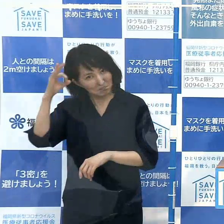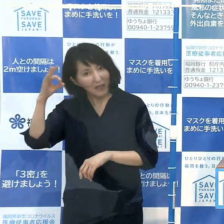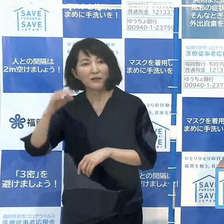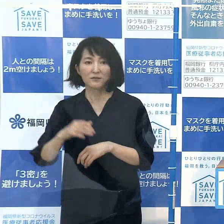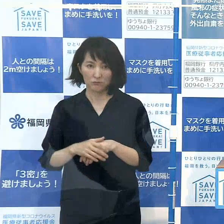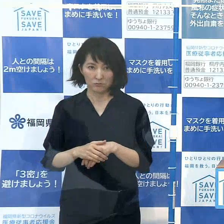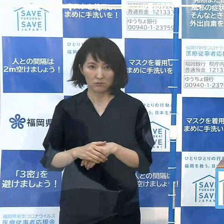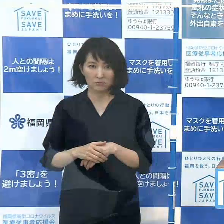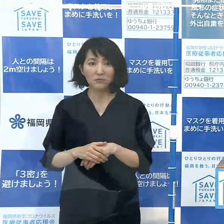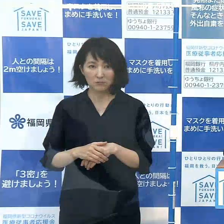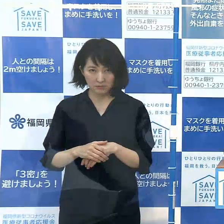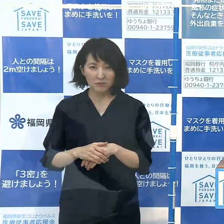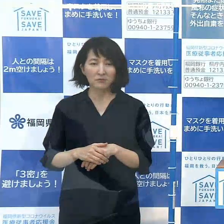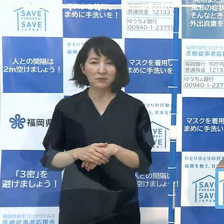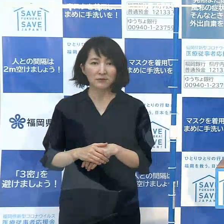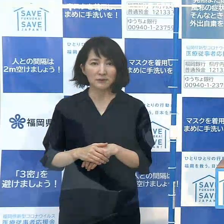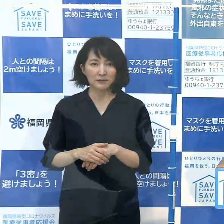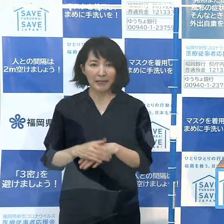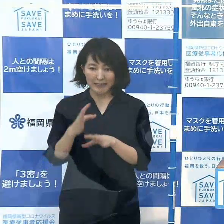一つの区切りをつけてですね、